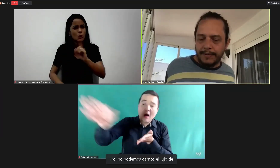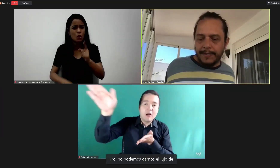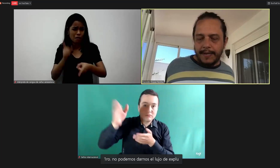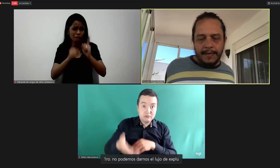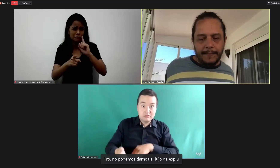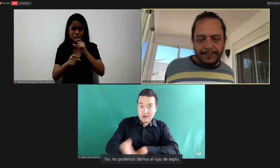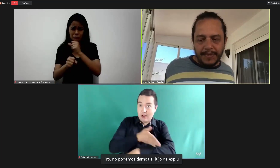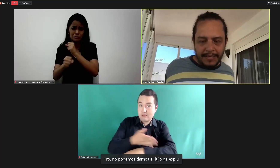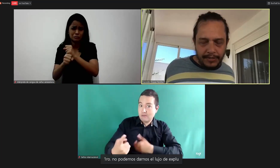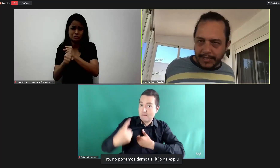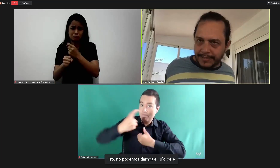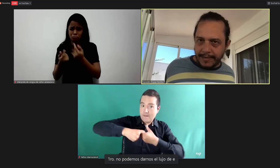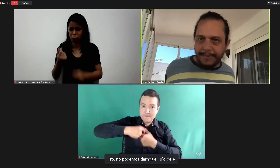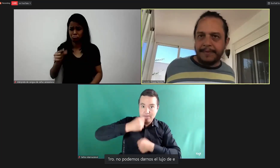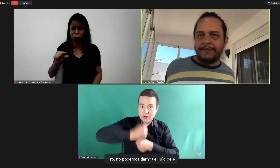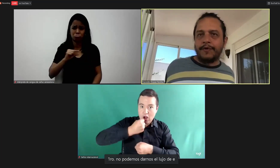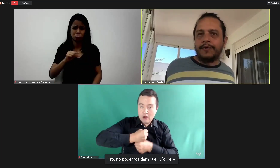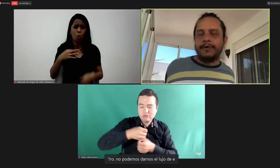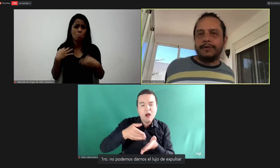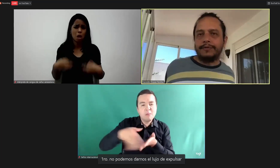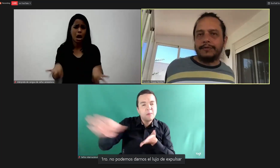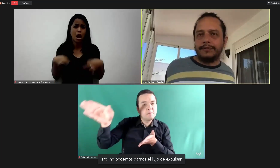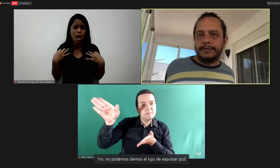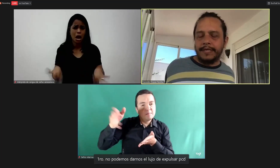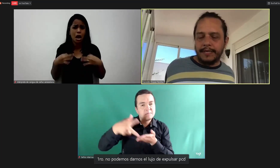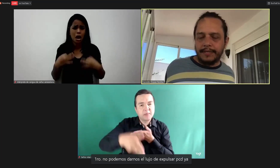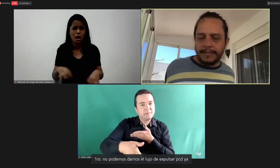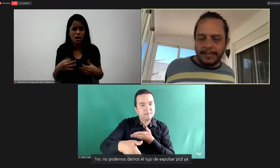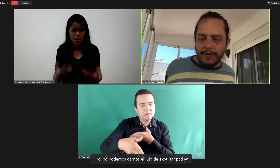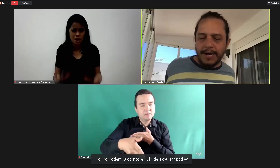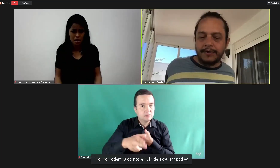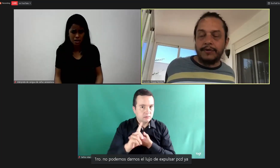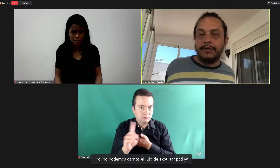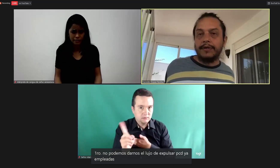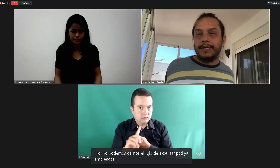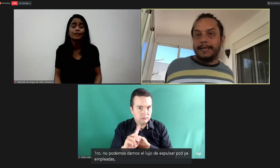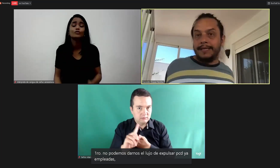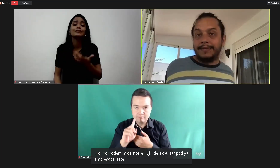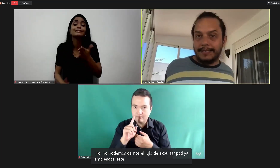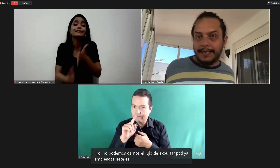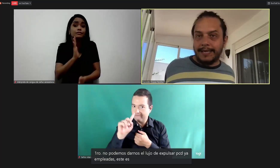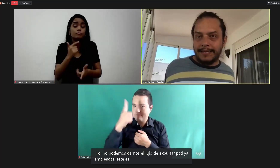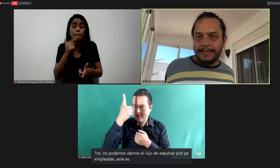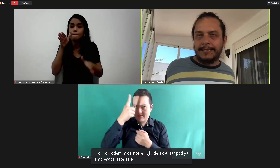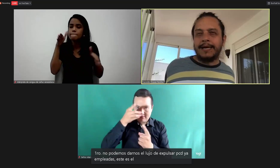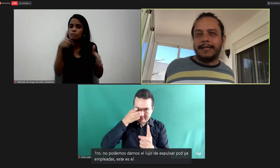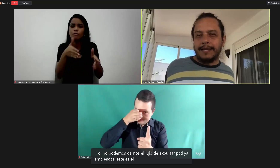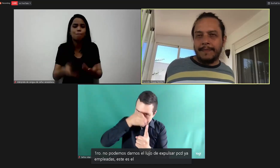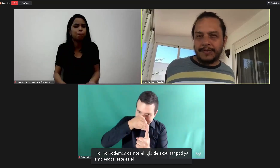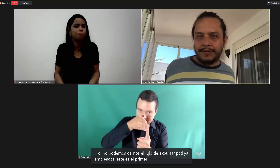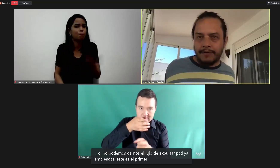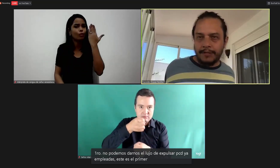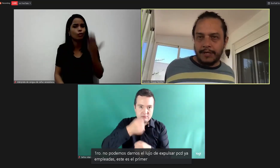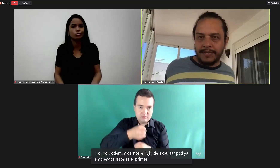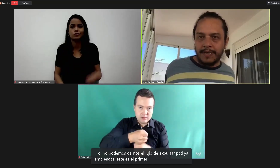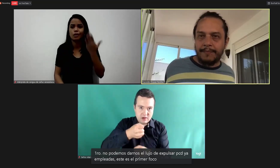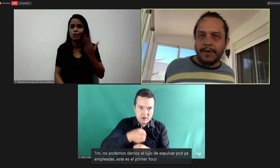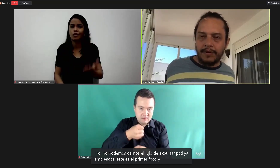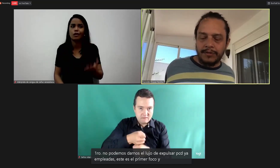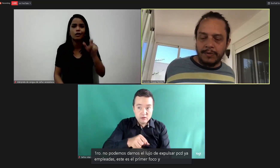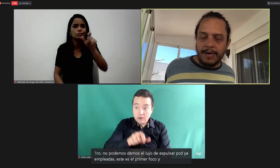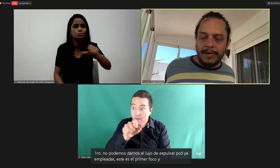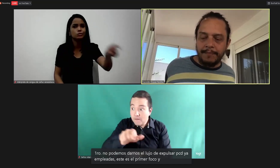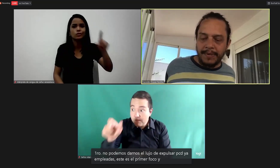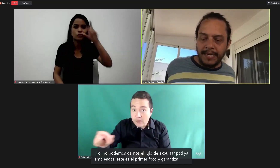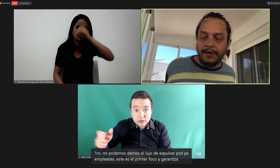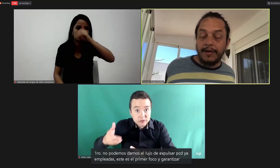¿no? Esto tiene que ser el primer foco de trabajo y tratar de garantizar de que las personas con discapacidad